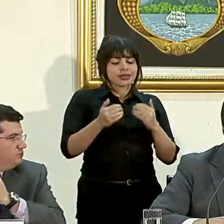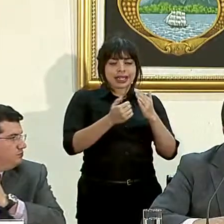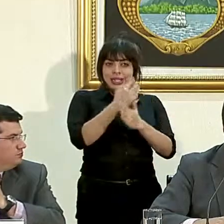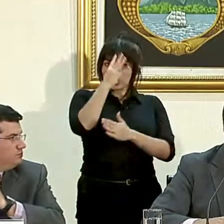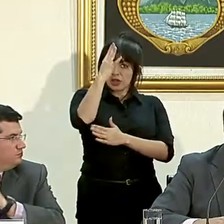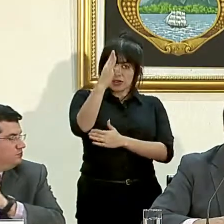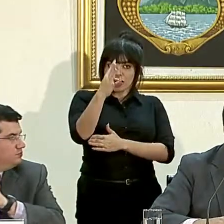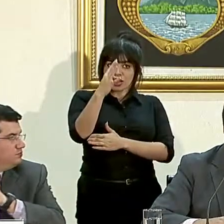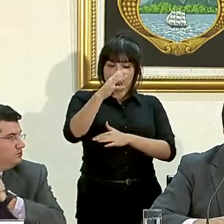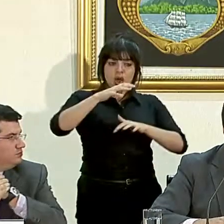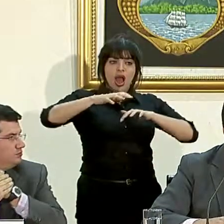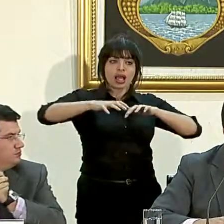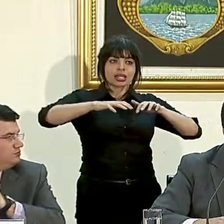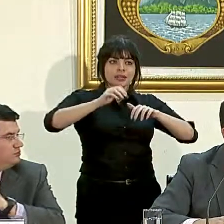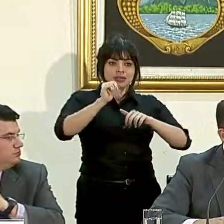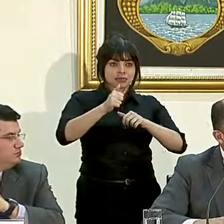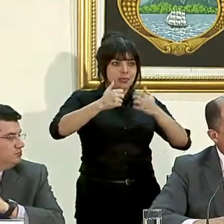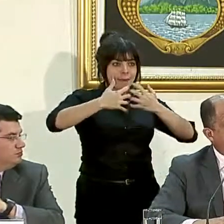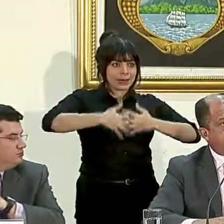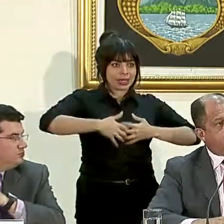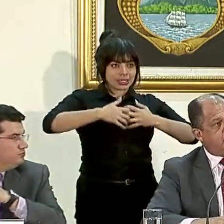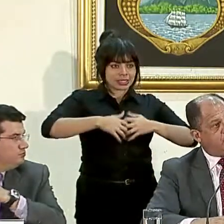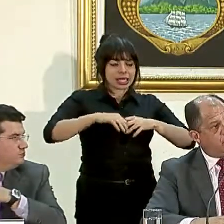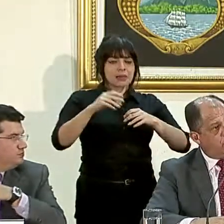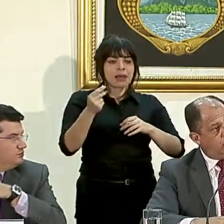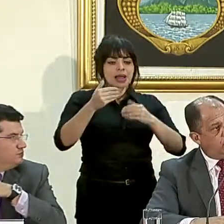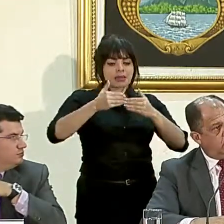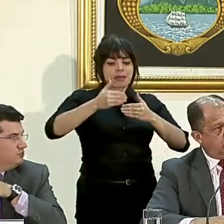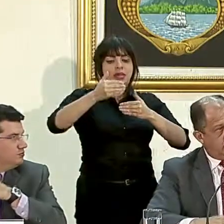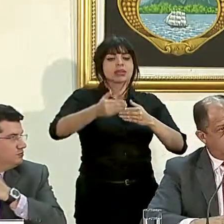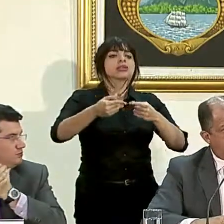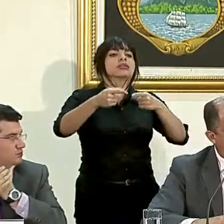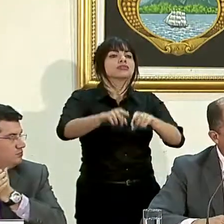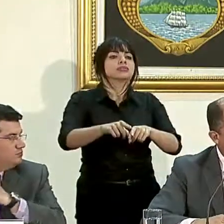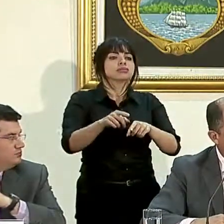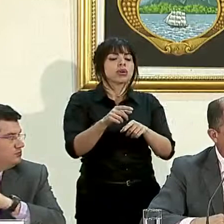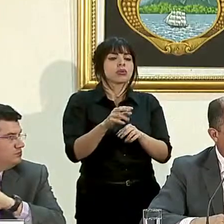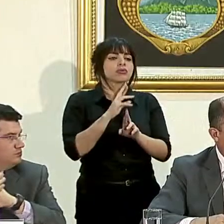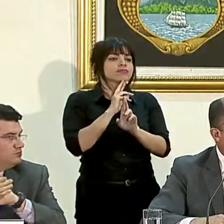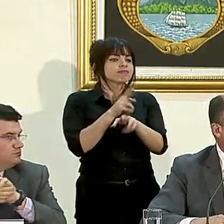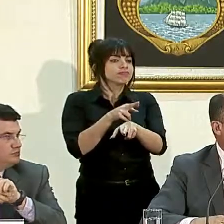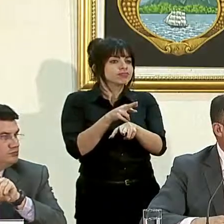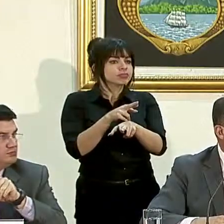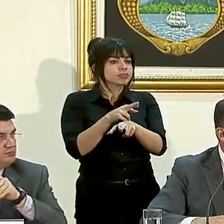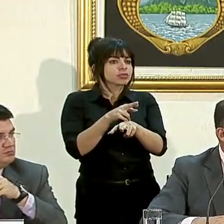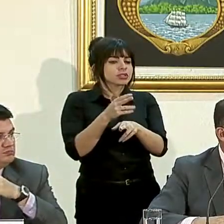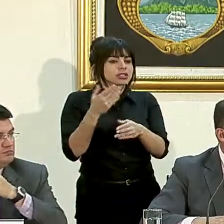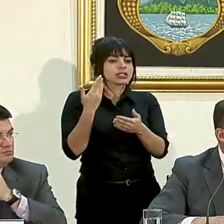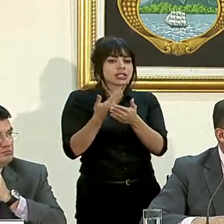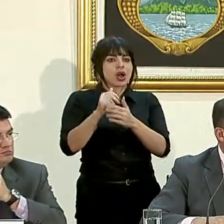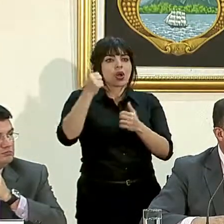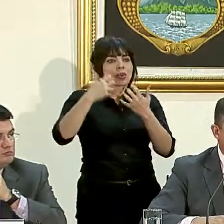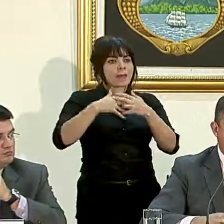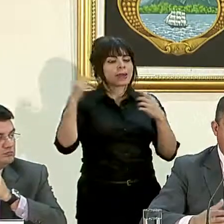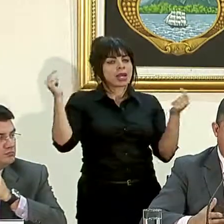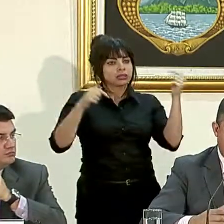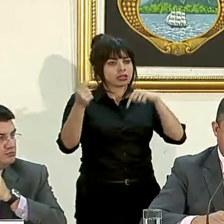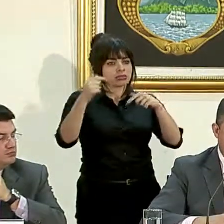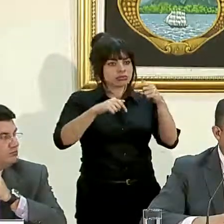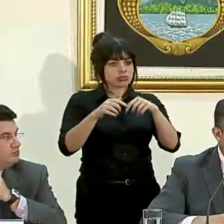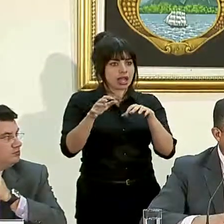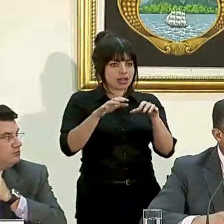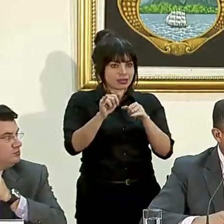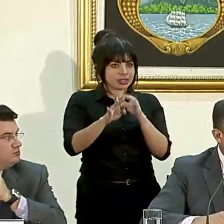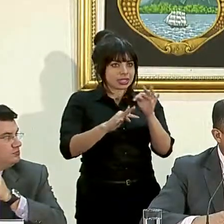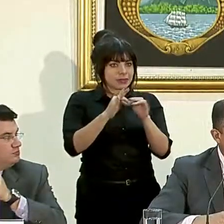innovador de la actividad de esa empresa que inmediatamente produjo como consecuencia la llegada de otras empresas con actividades